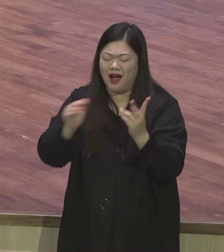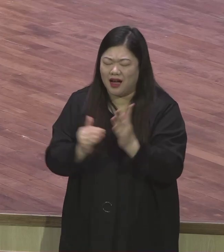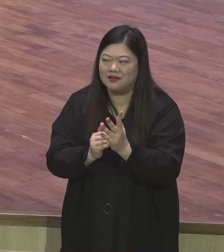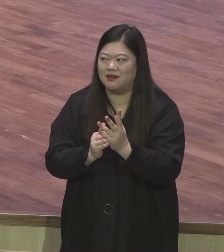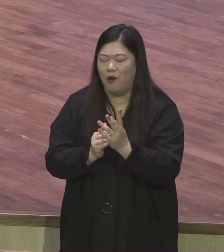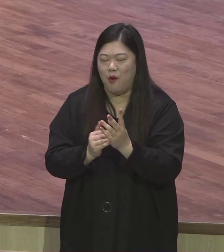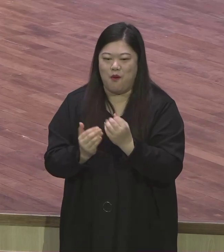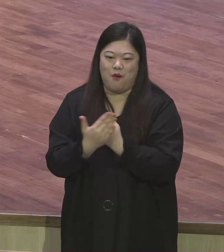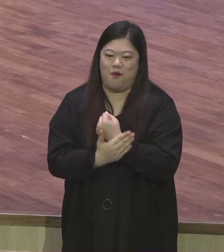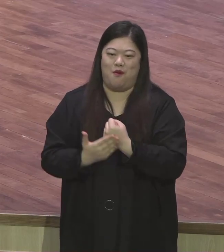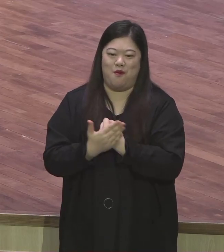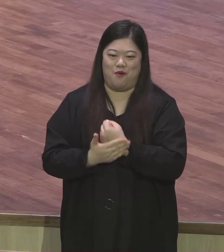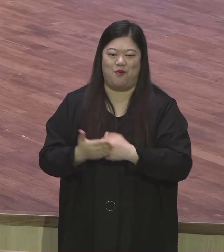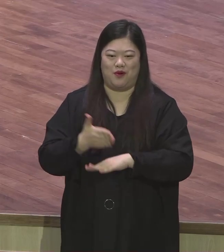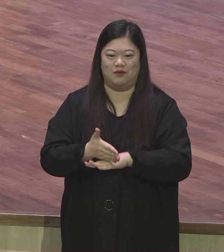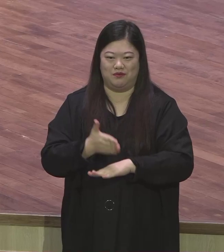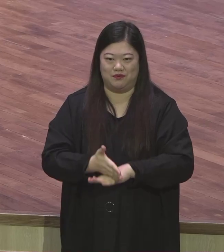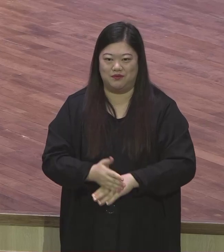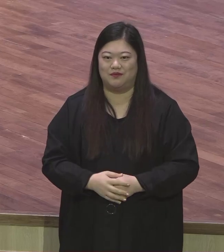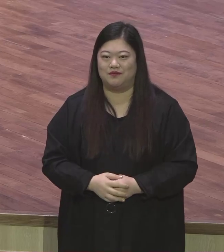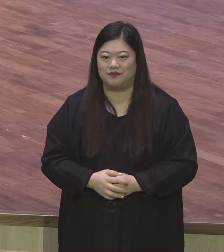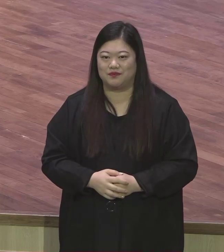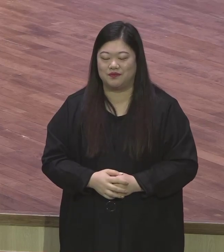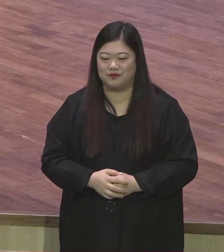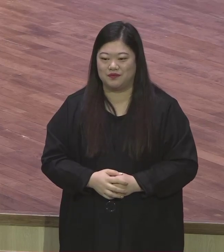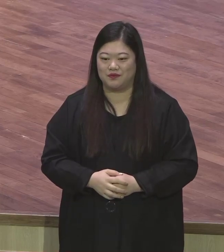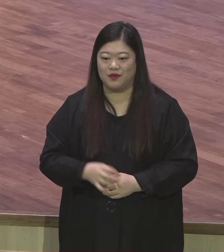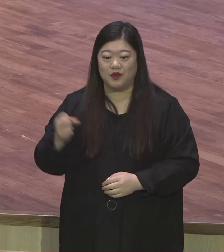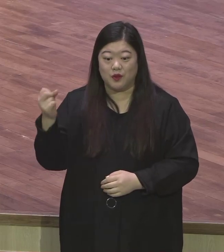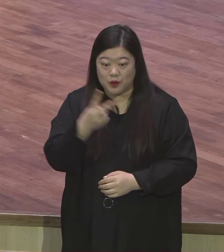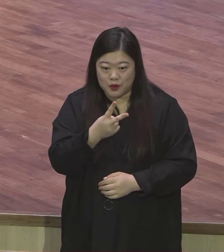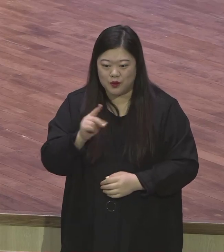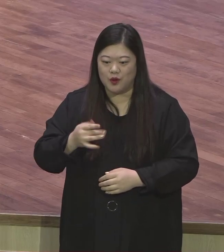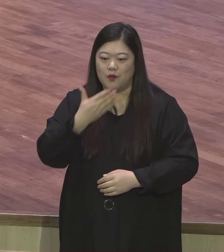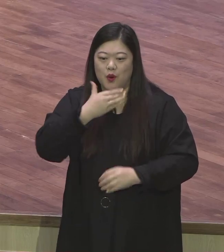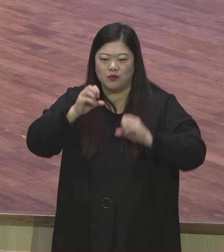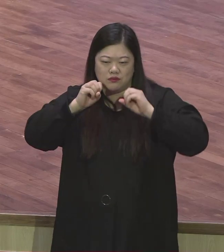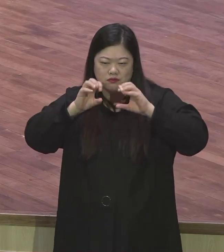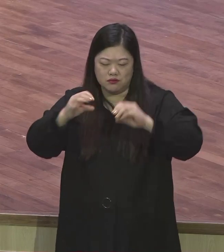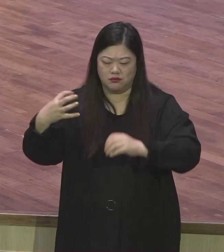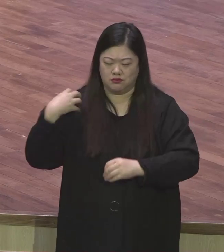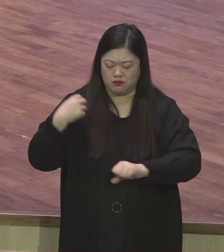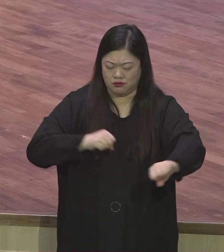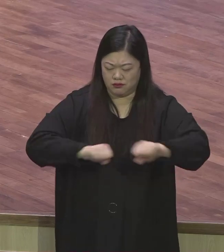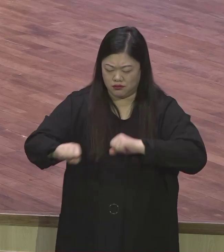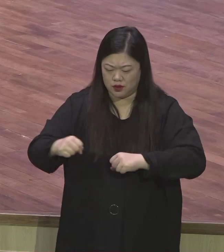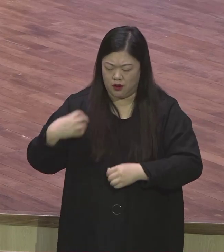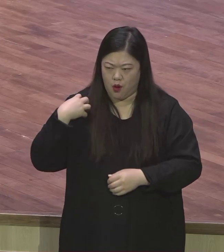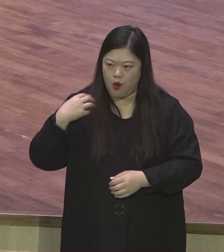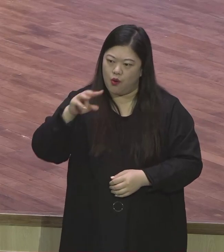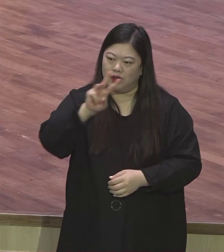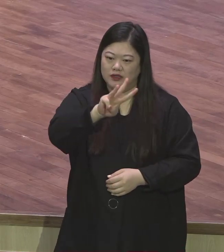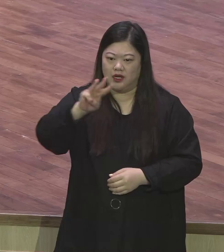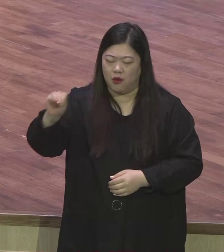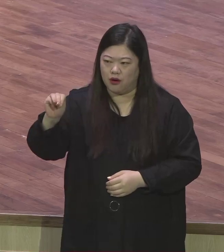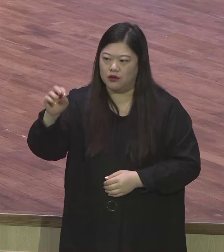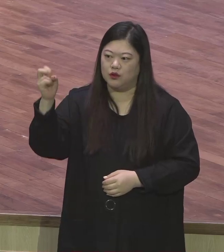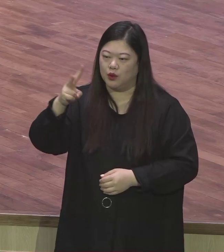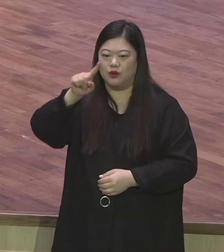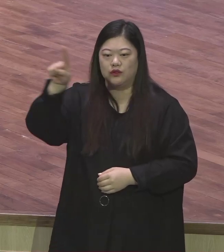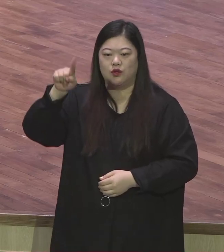세계 복음화를 위해서 중심에 서 계시는 우리 목사님이 늘 말씀을 증거하시는 우리 예원교회